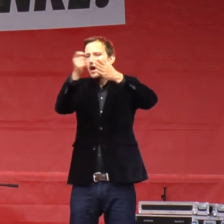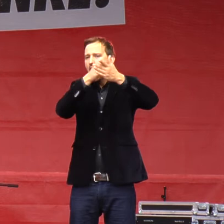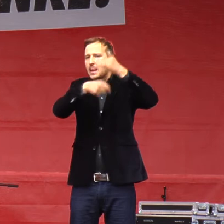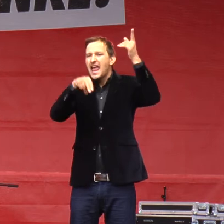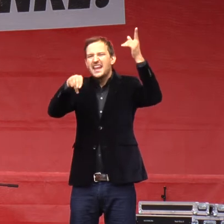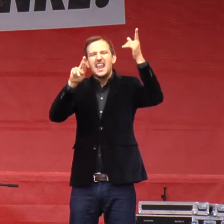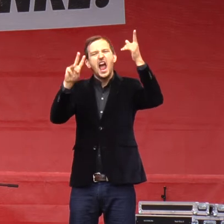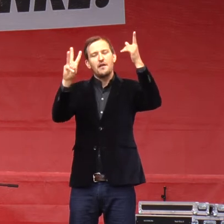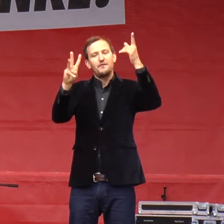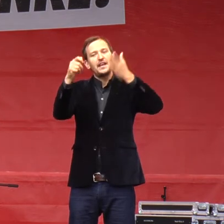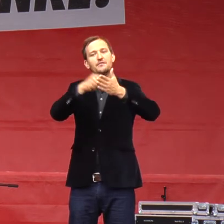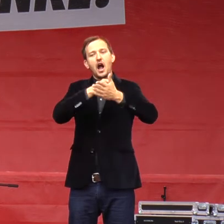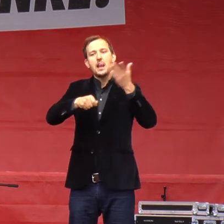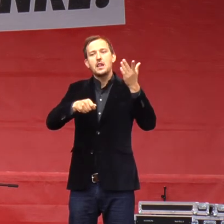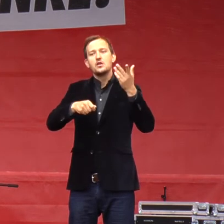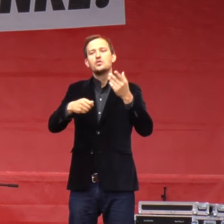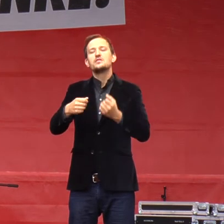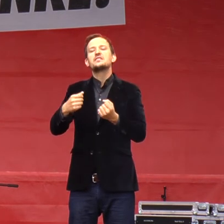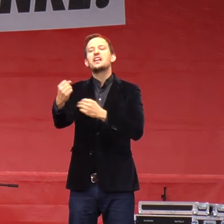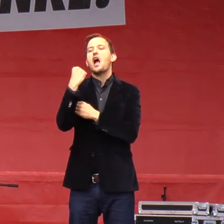haben Kraft und Stegner gesagt,